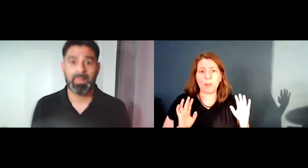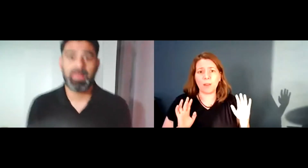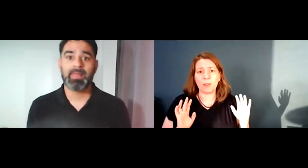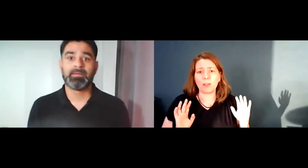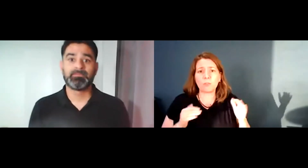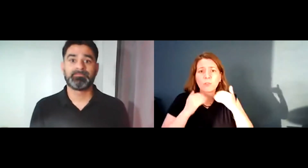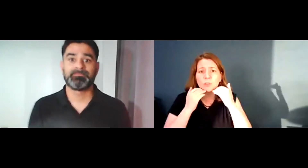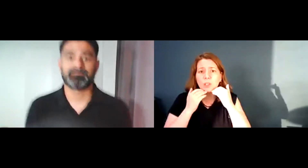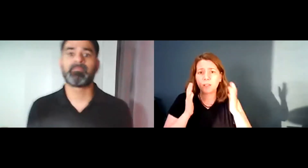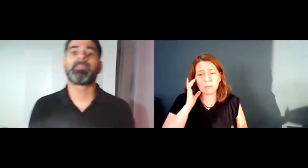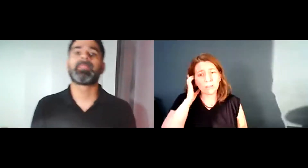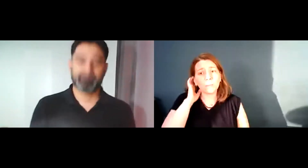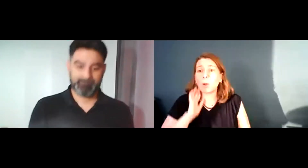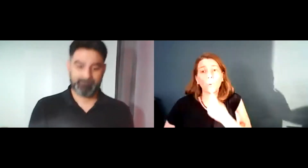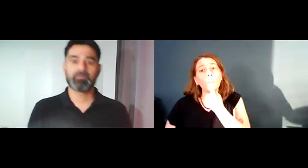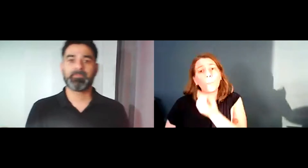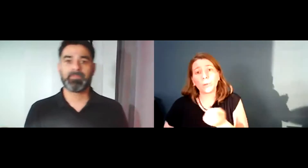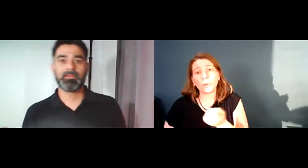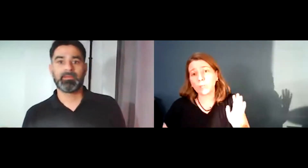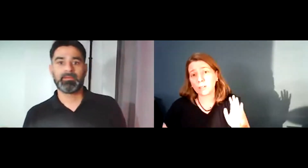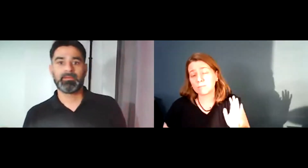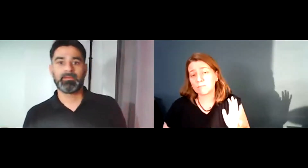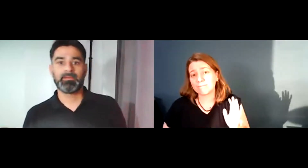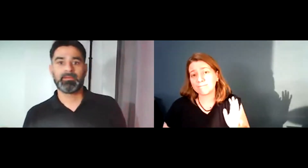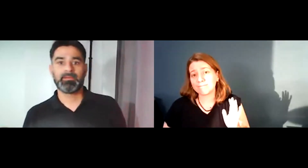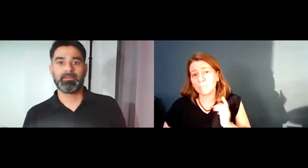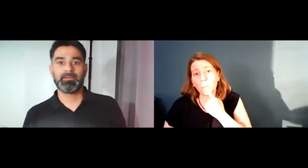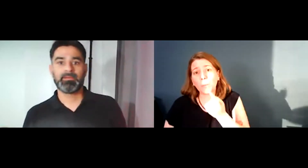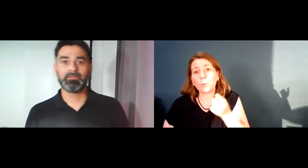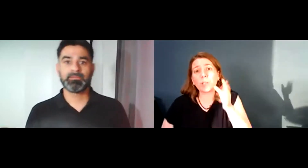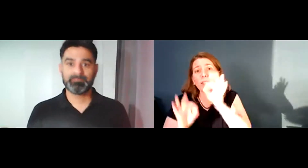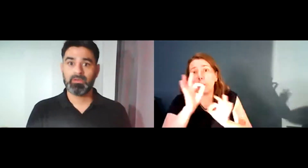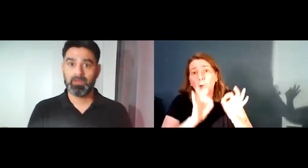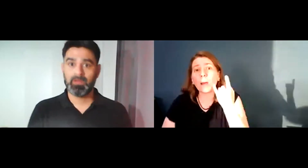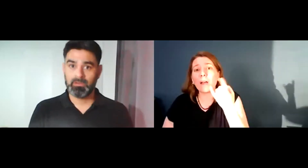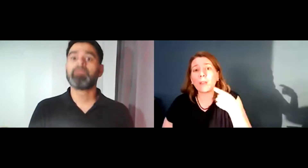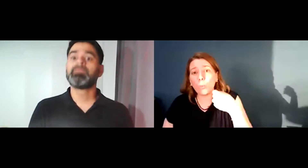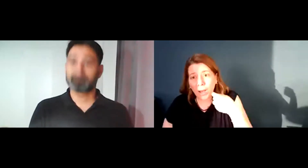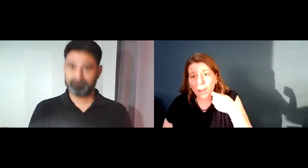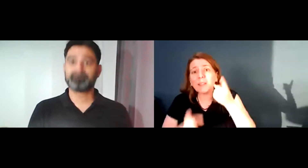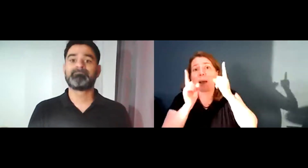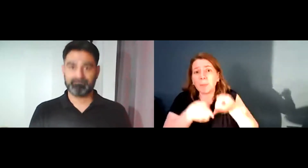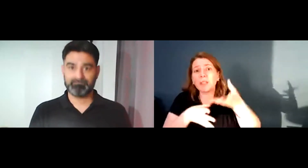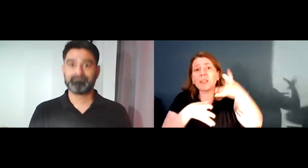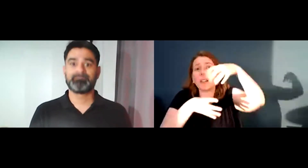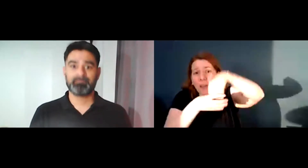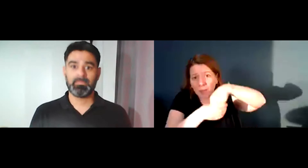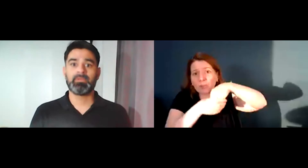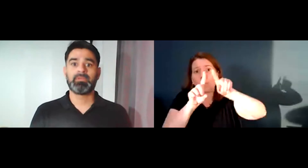¿eh? No sé, pero podemos preguntar. Podemos preguntar si el programa de UPAMI también tiene adentro